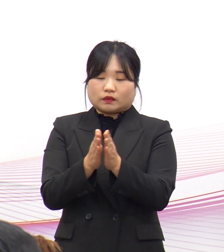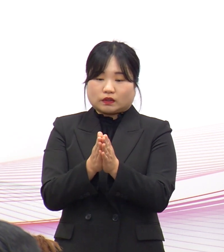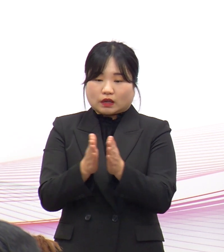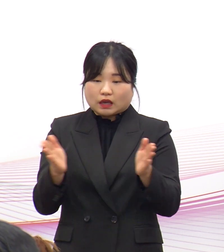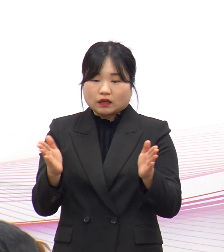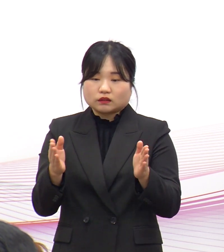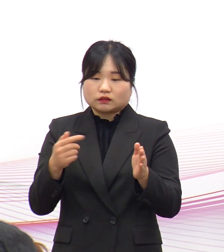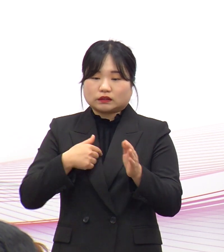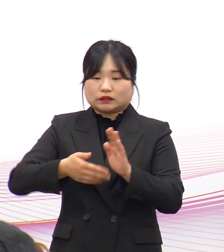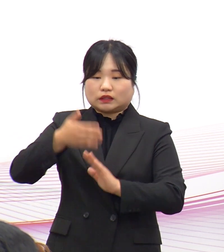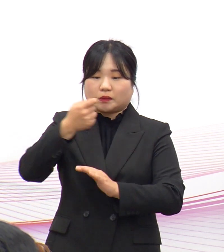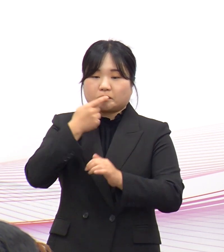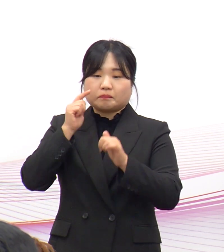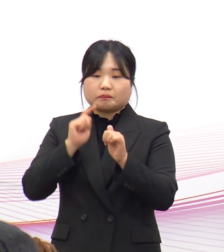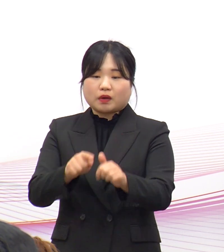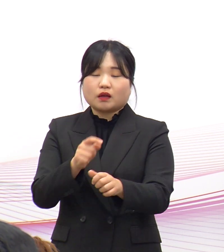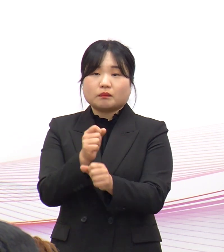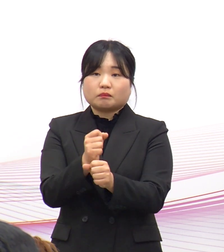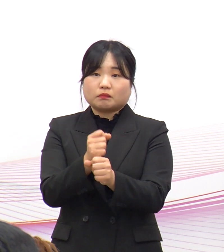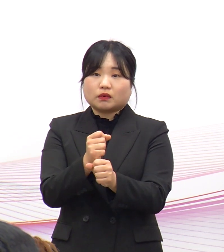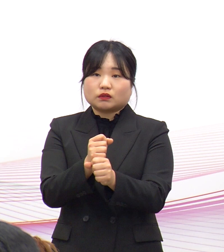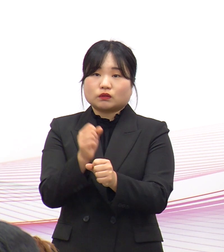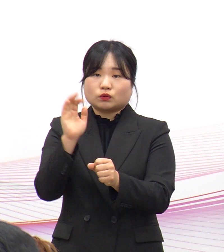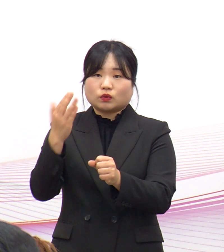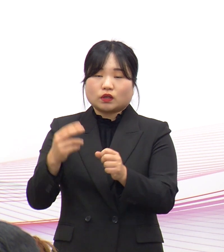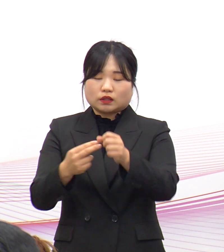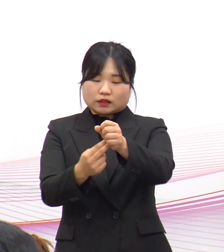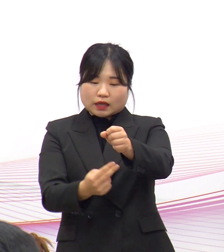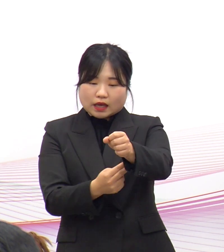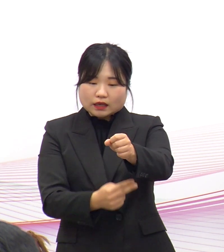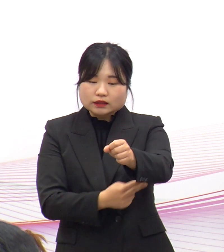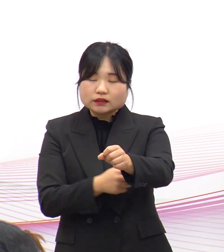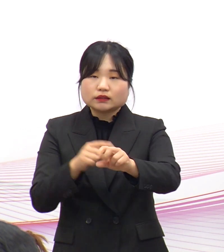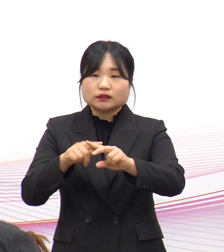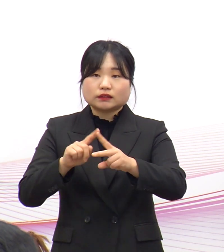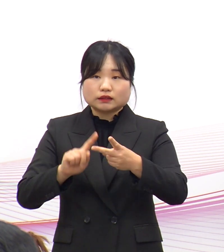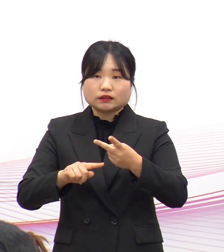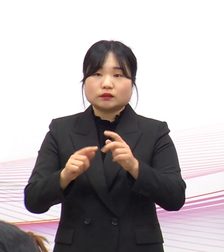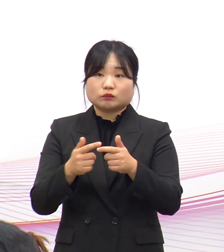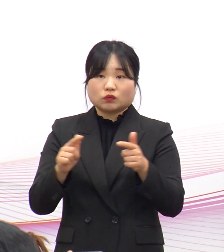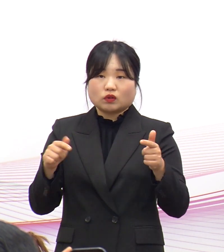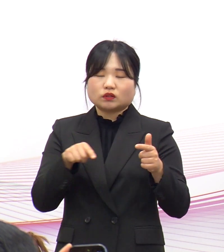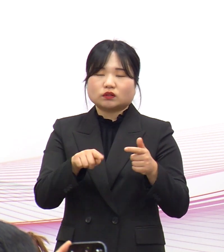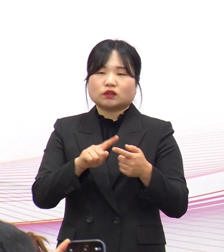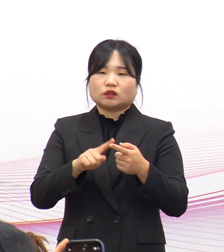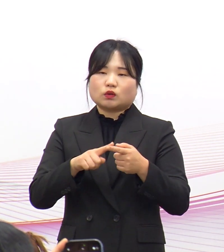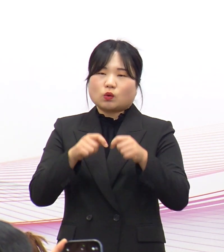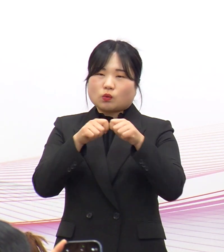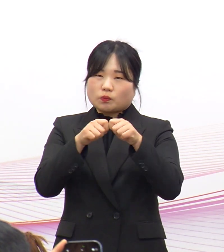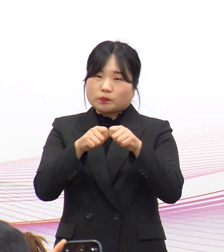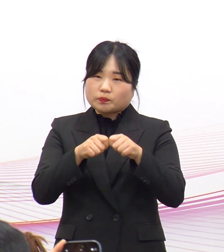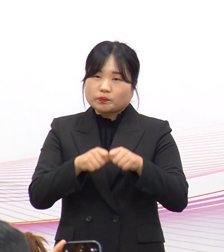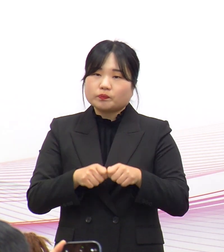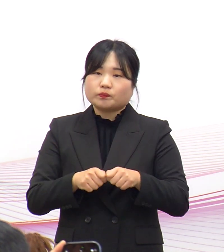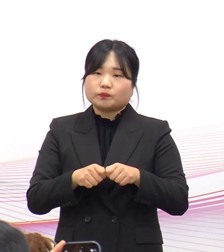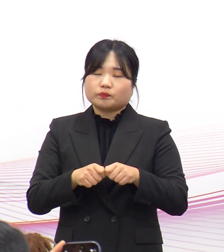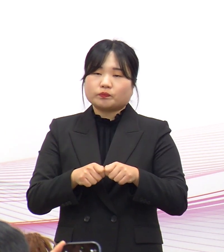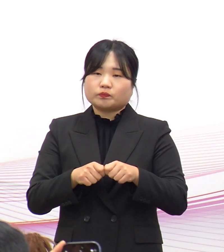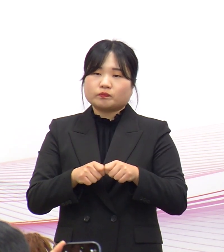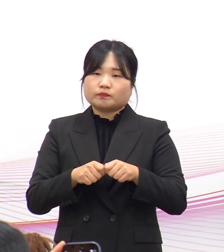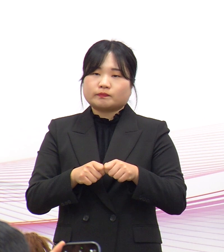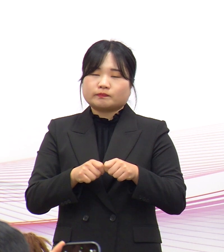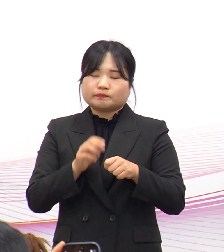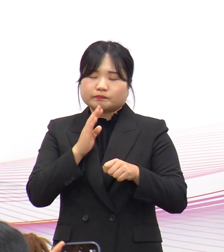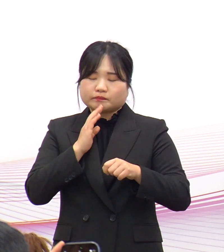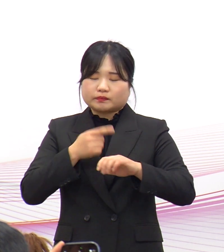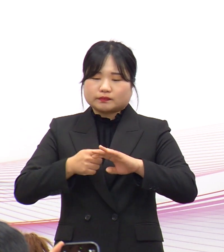저희 시장 때 발주하게 된 이런 다리 이런 부분에 대해서는 하나하나 신경을